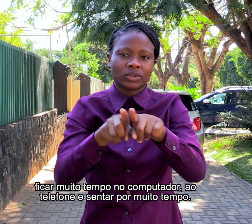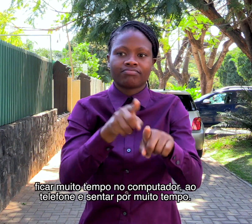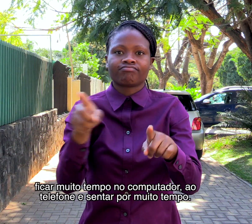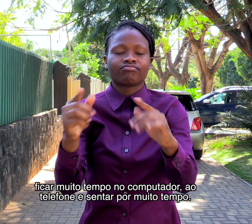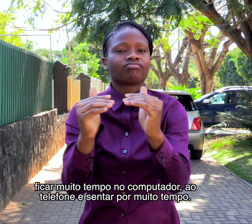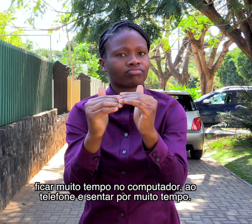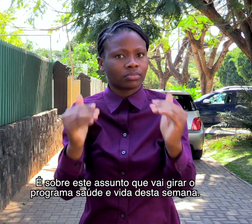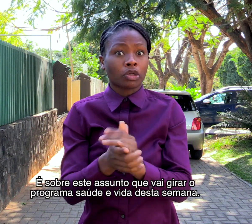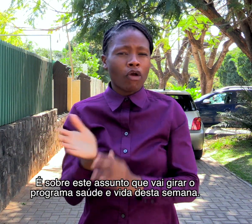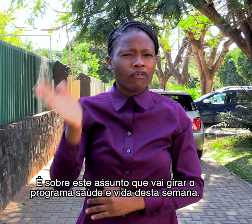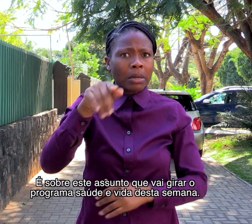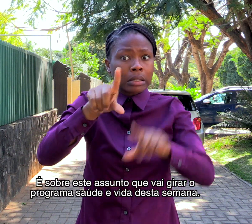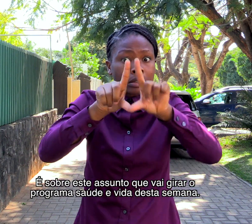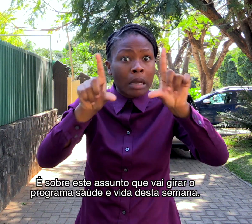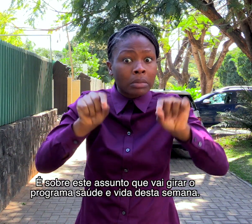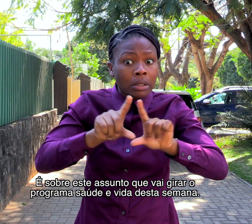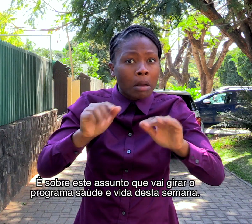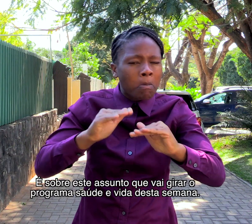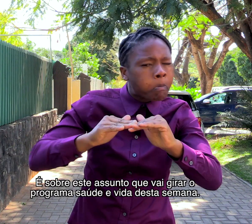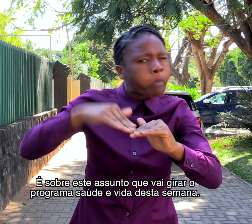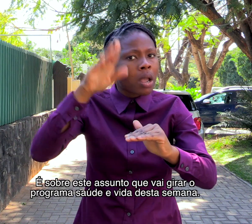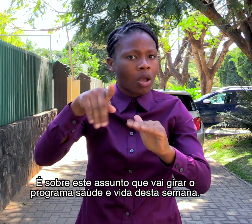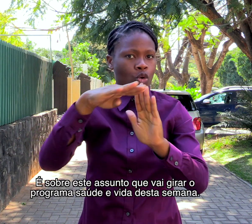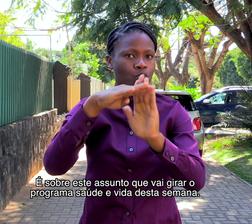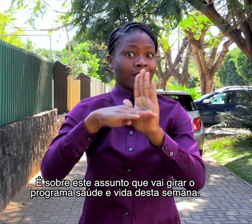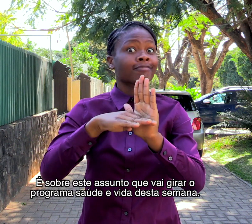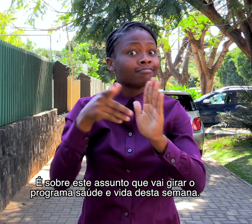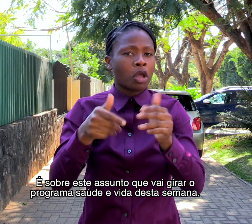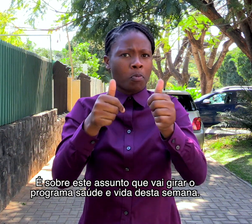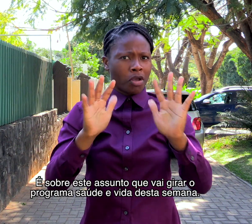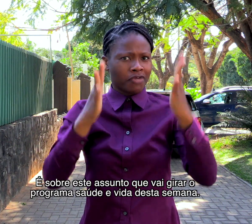É só por este assunto que vai girar o programa Saúde e Vida desta semana.